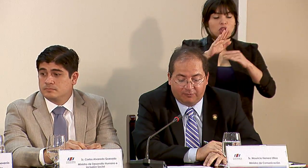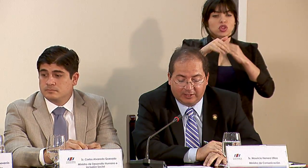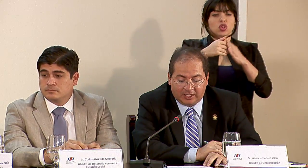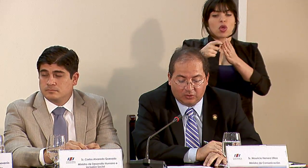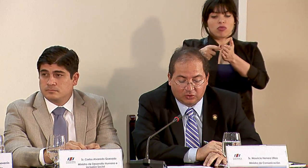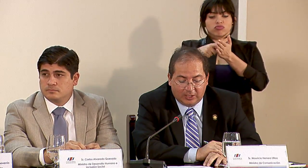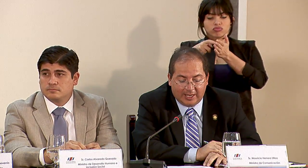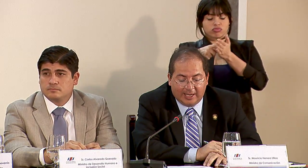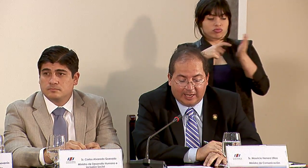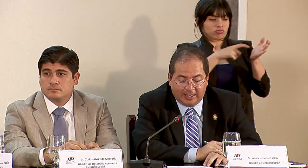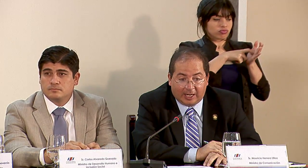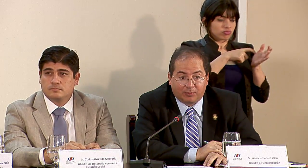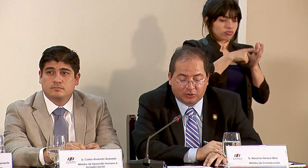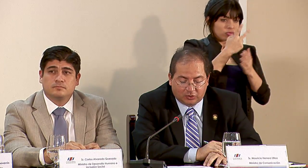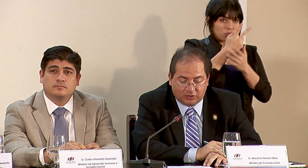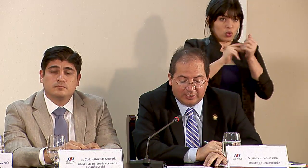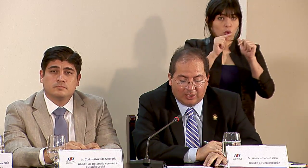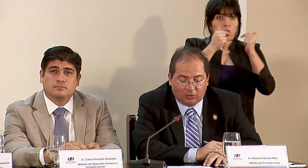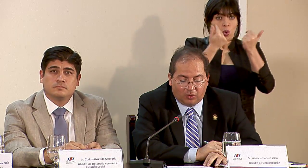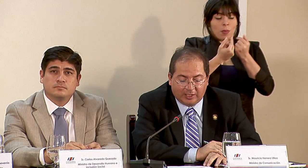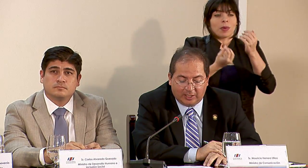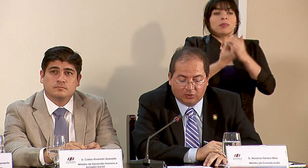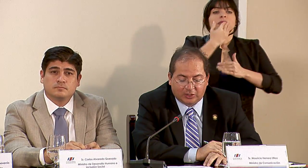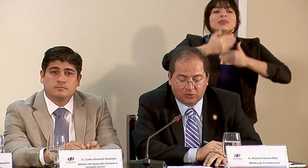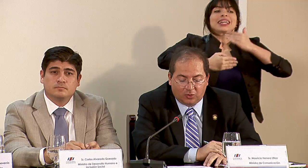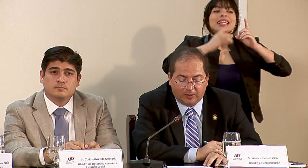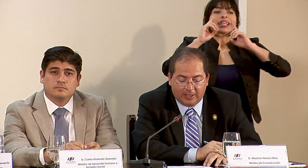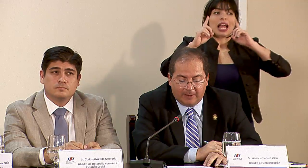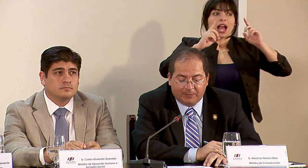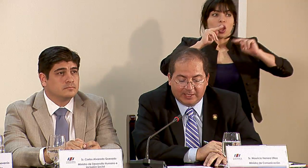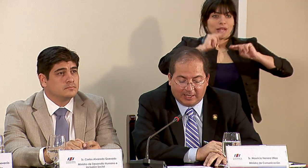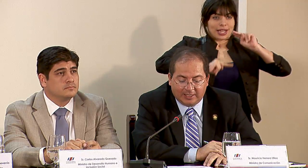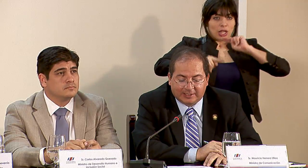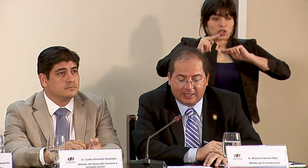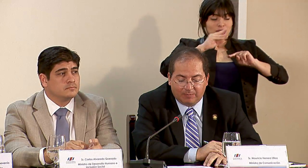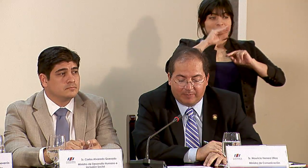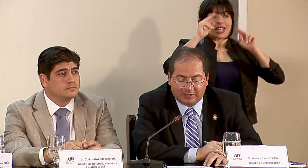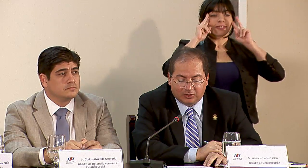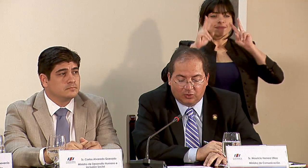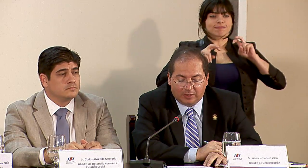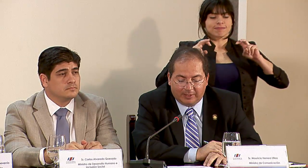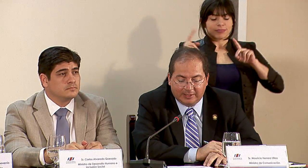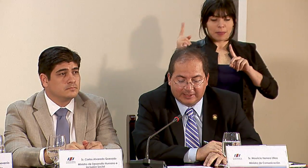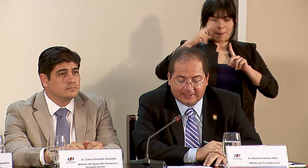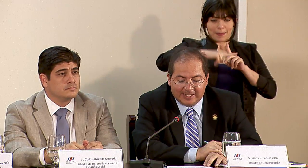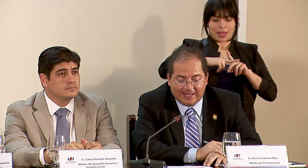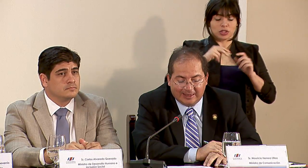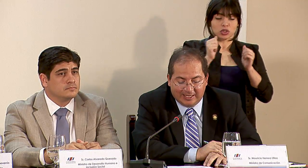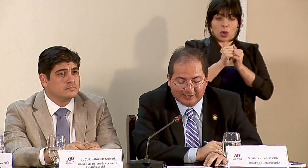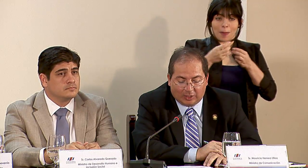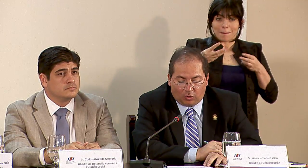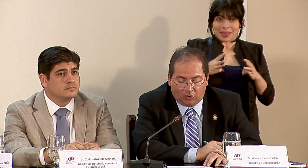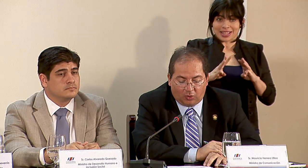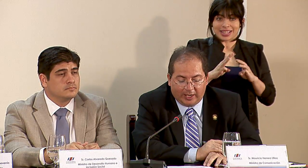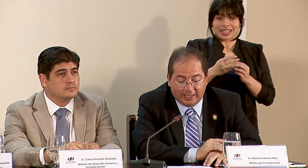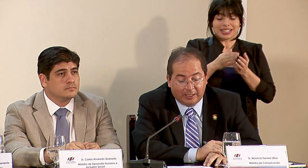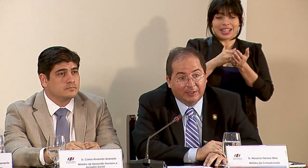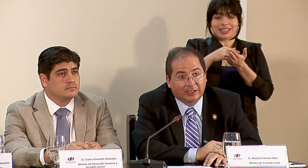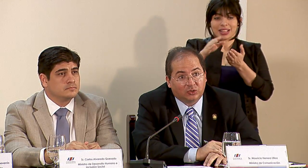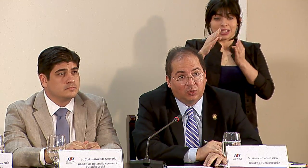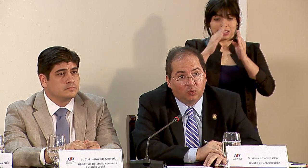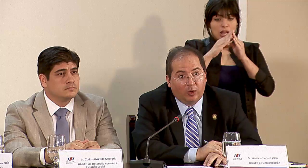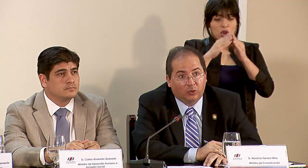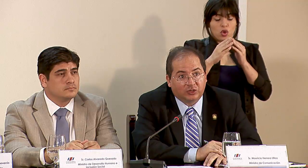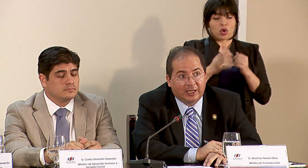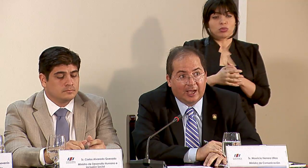grupos enfrentados, generar procesos de diálogo y negociación y analizar la implementación de medidas de desalojo e